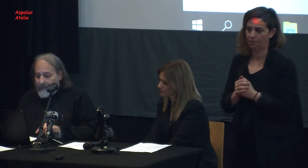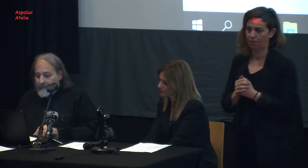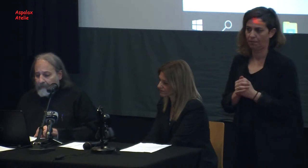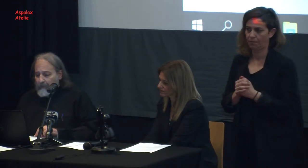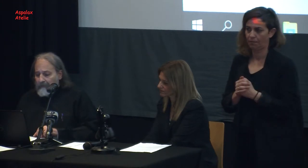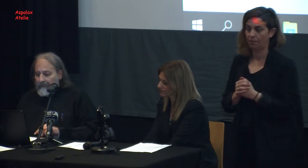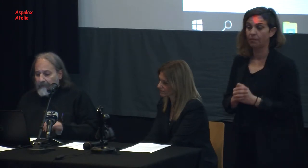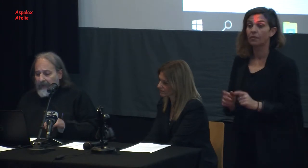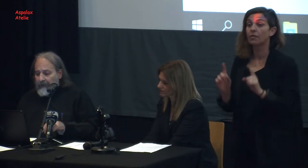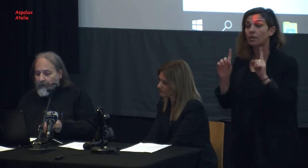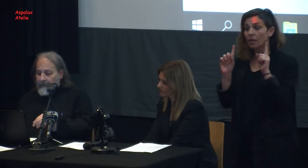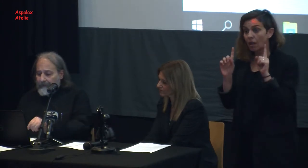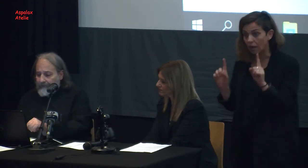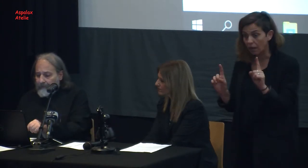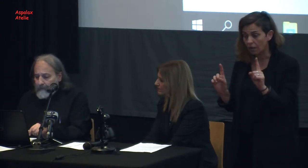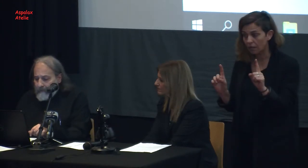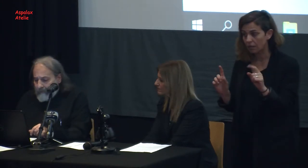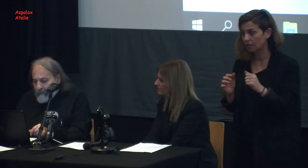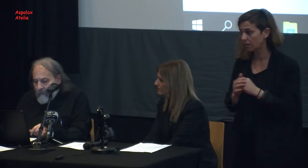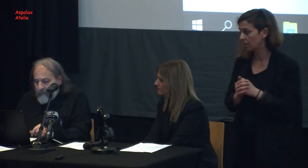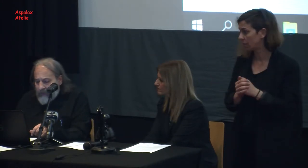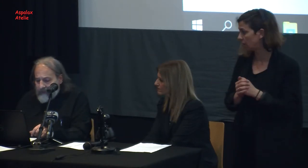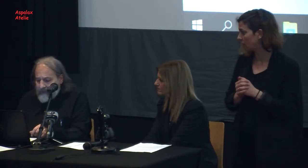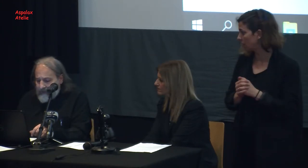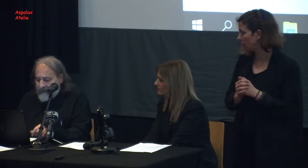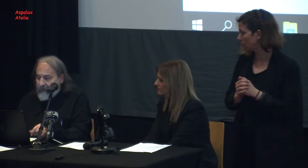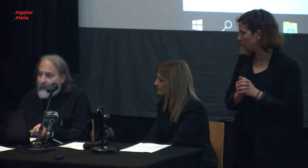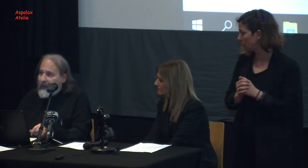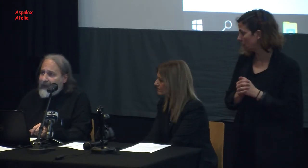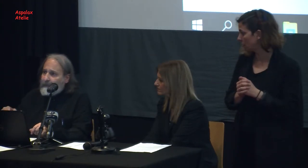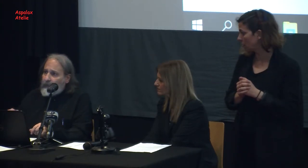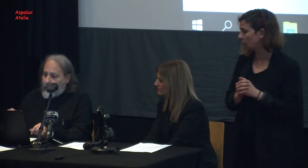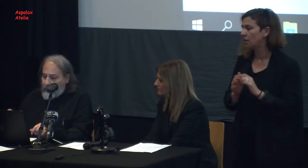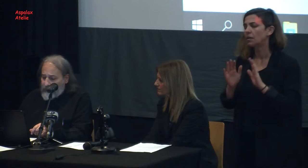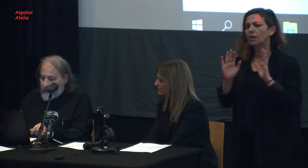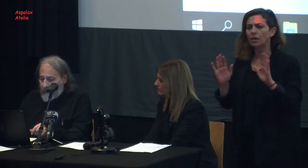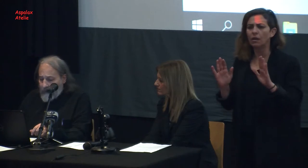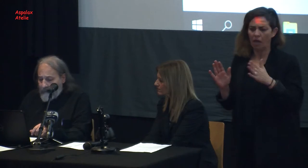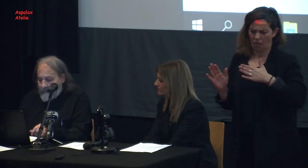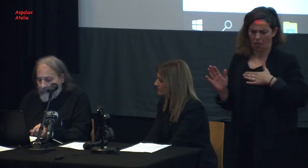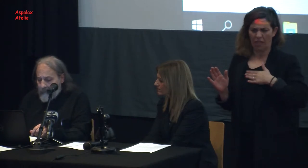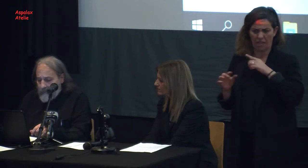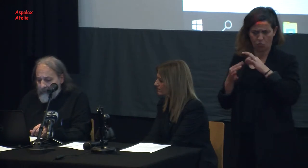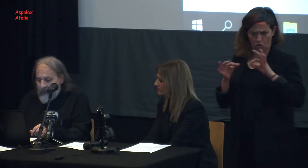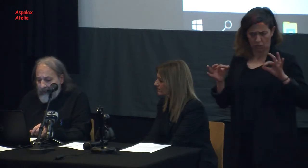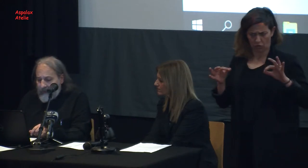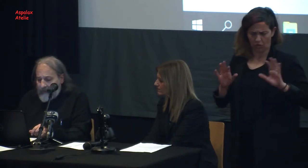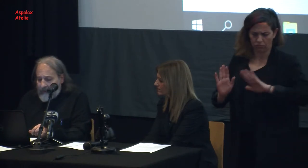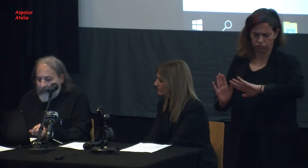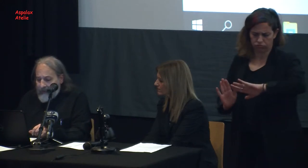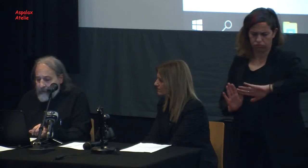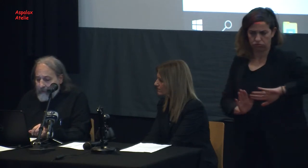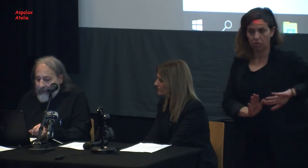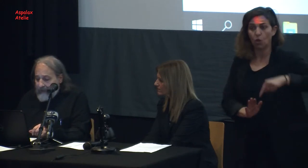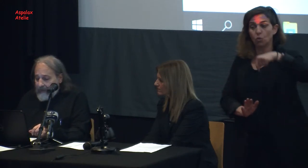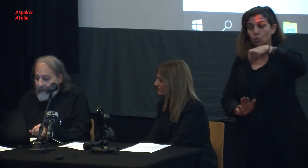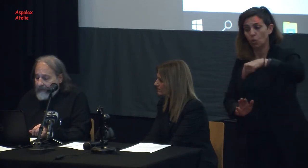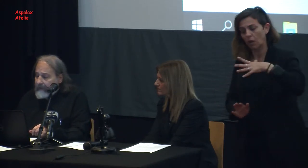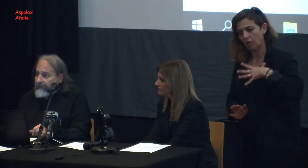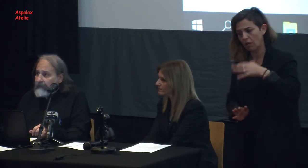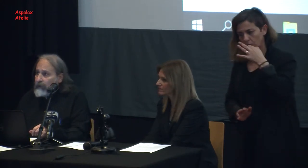Αλλά εδώ ας ξεφύγουμε λιγάκι από το δικό μου ιστορικό και ας